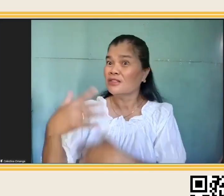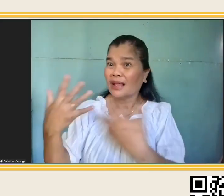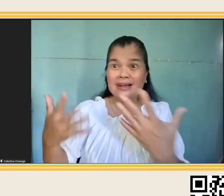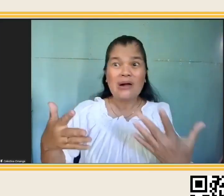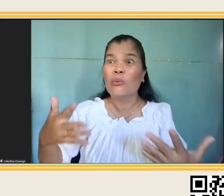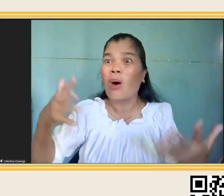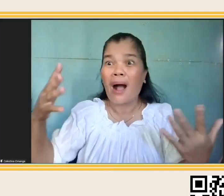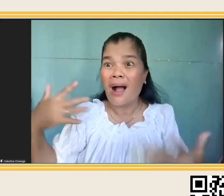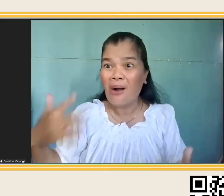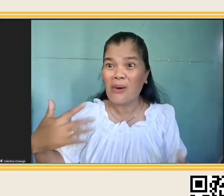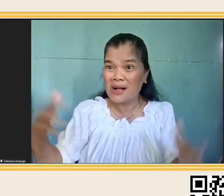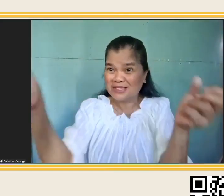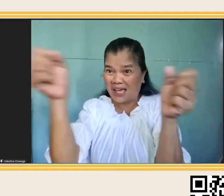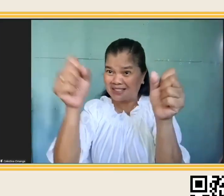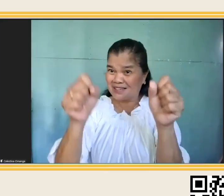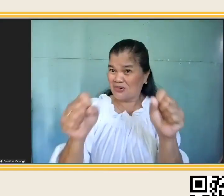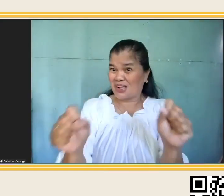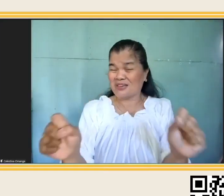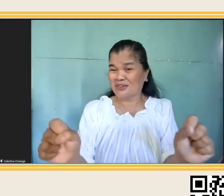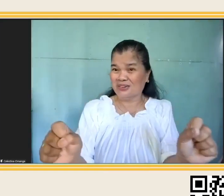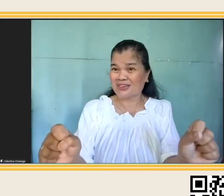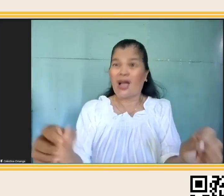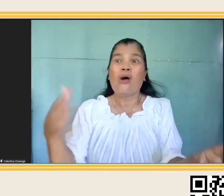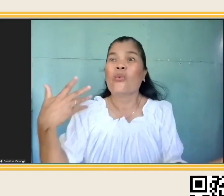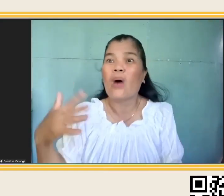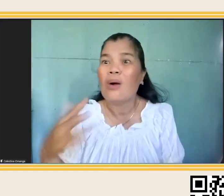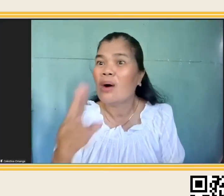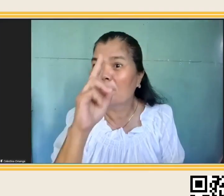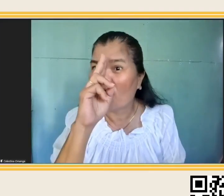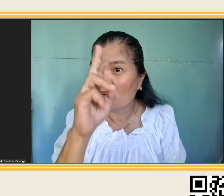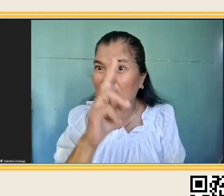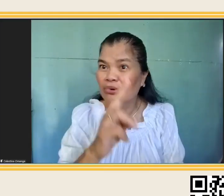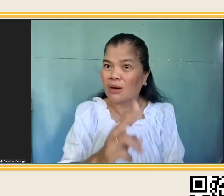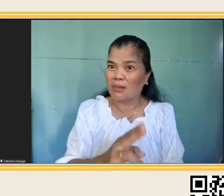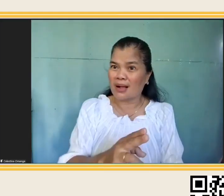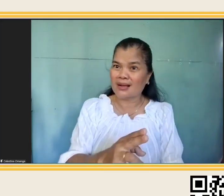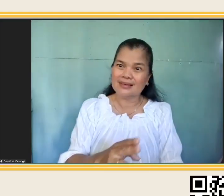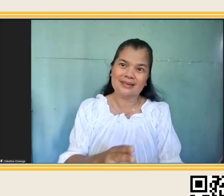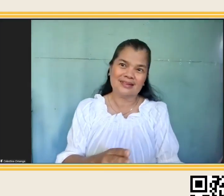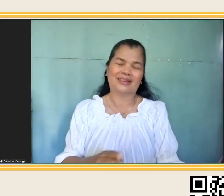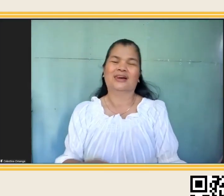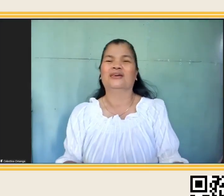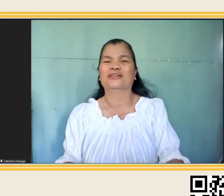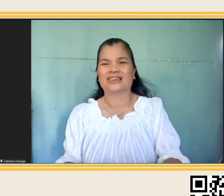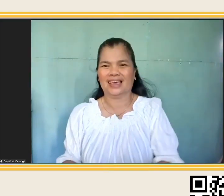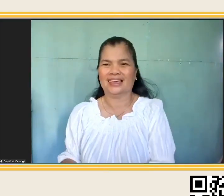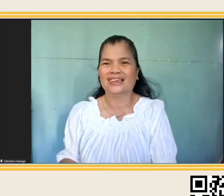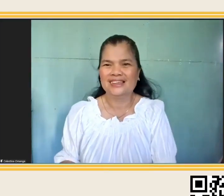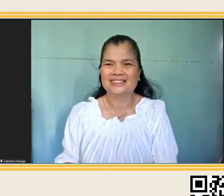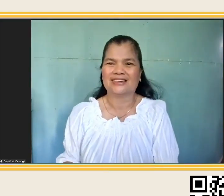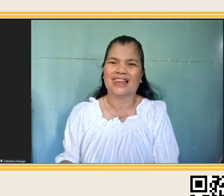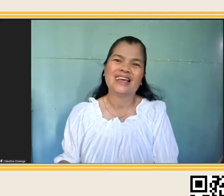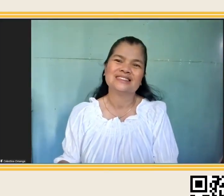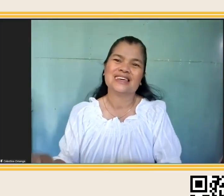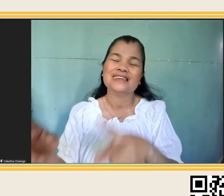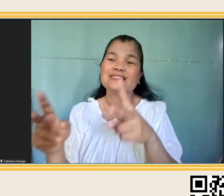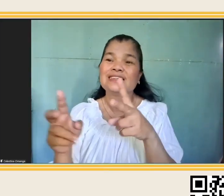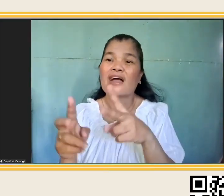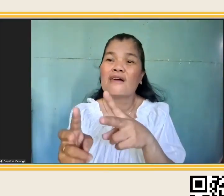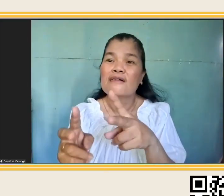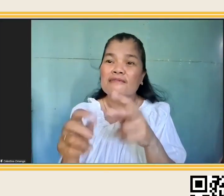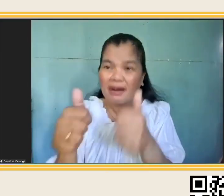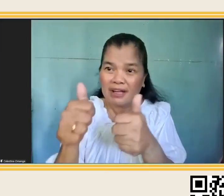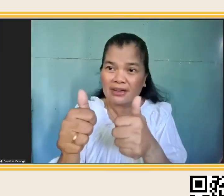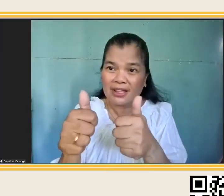Dapat talagang wow, ang sexy mo ngayon. Wow, ang pogi mo naman. Okay. So next